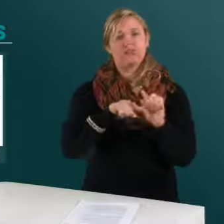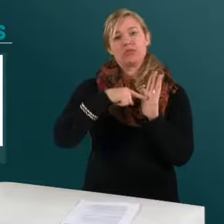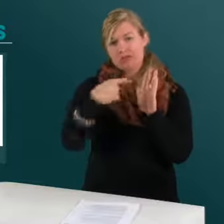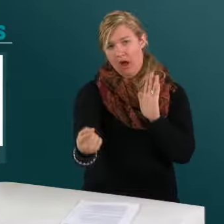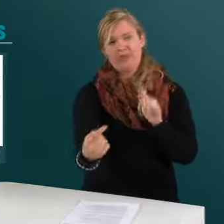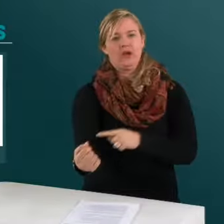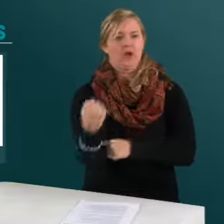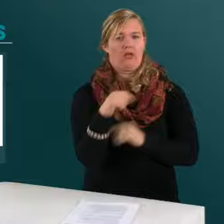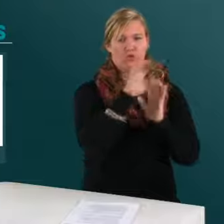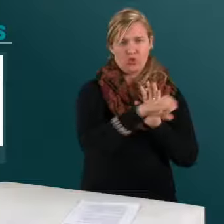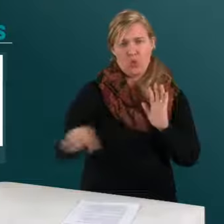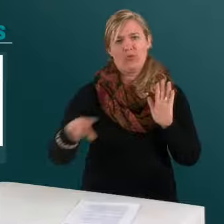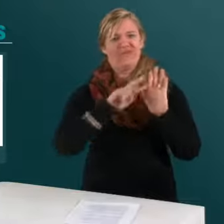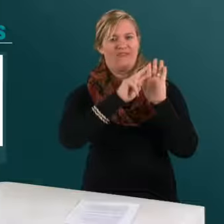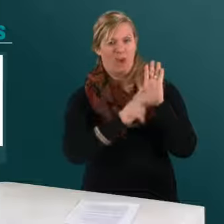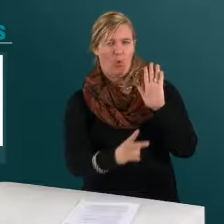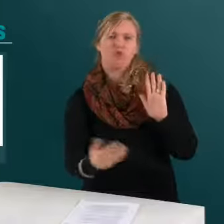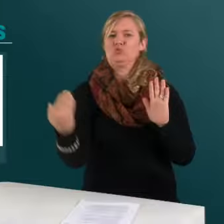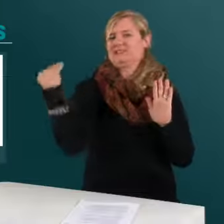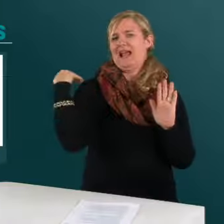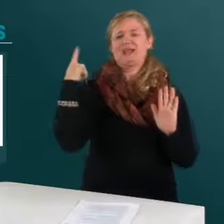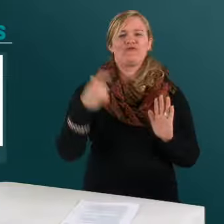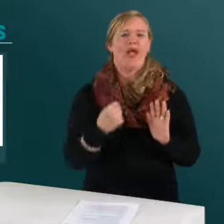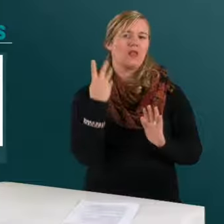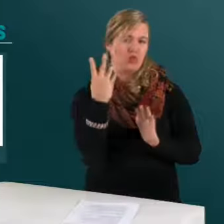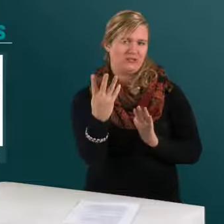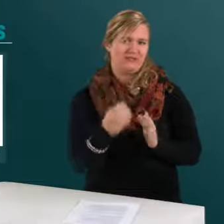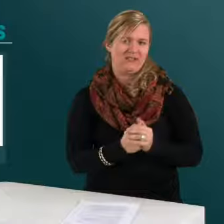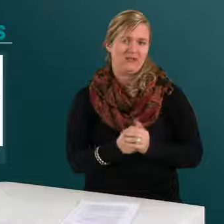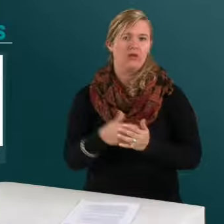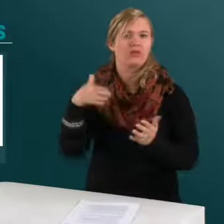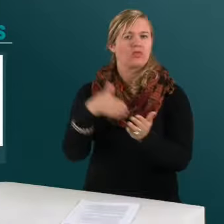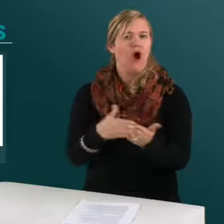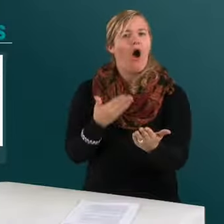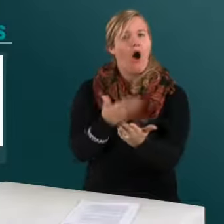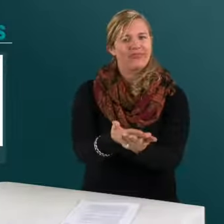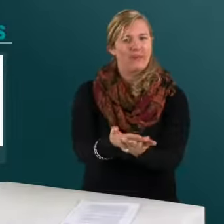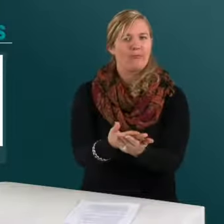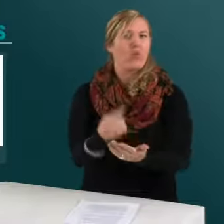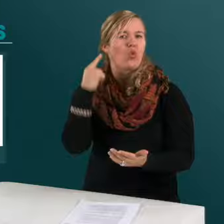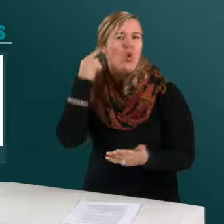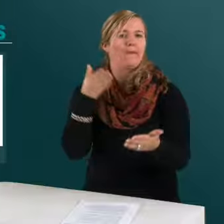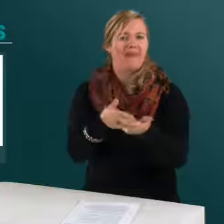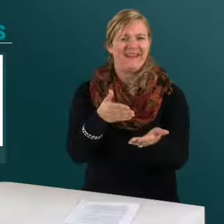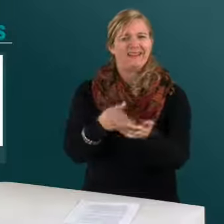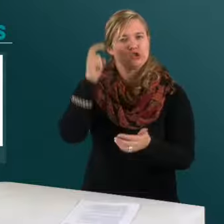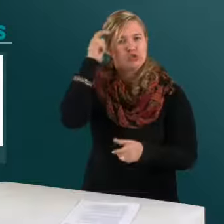und das seit 2004 geltende behindertengleichstellungsgesetz mit den kantonalen verordnungen